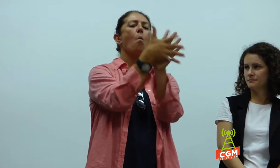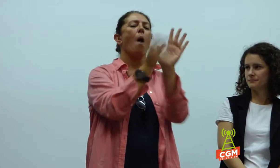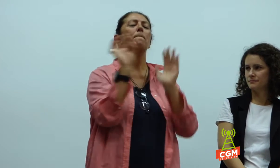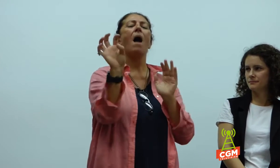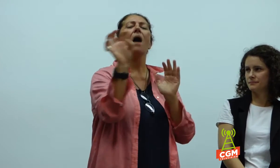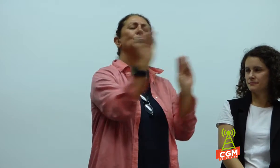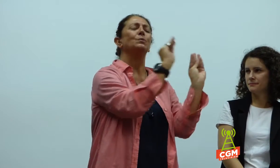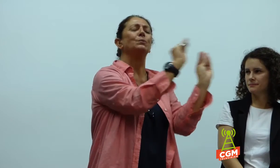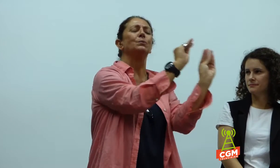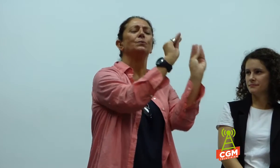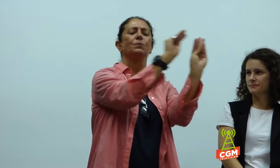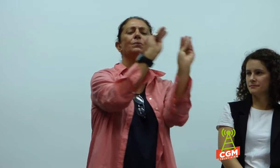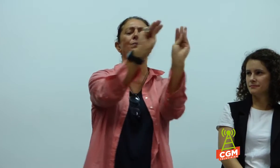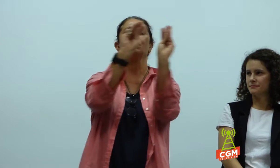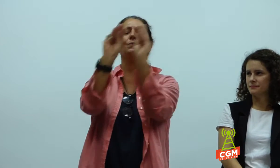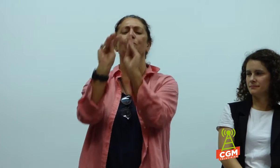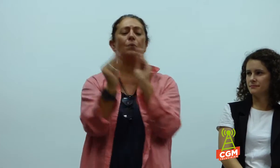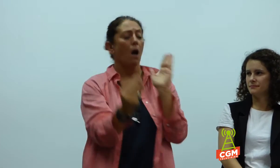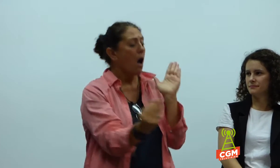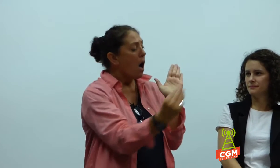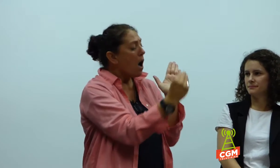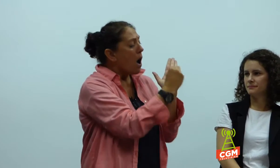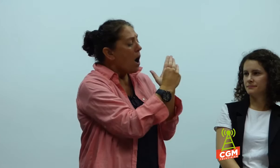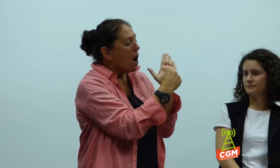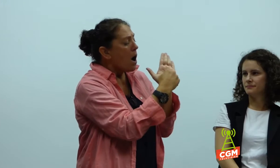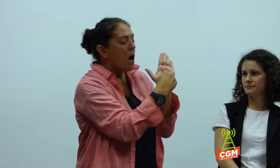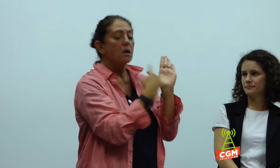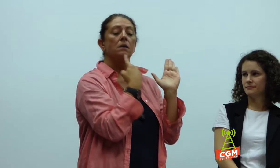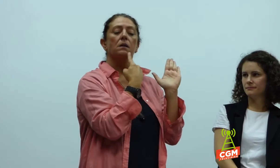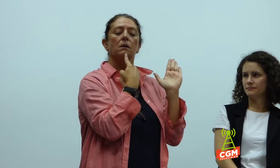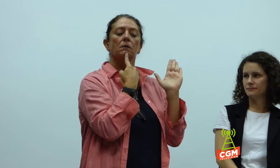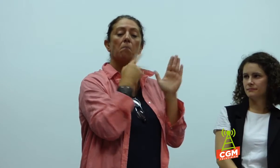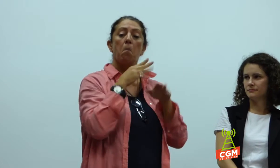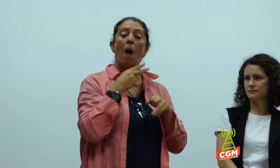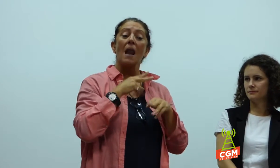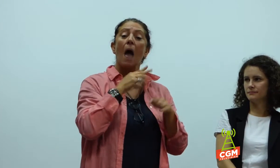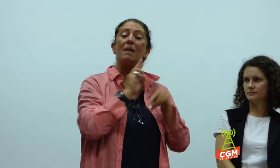en relación a la lengua de signos. Cada país se ha dado cuenta